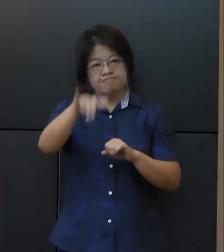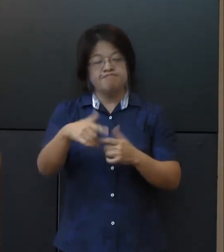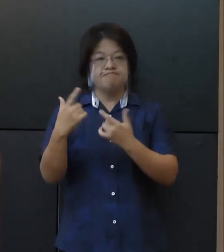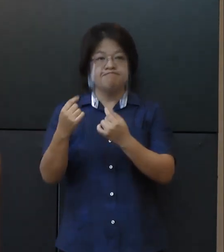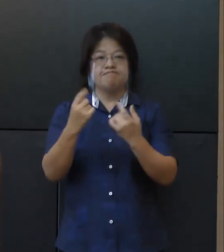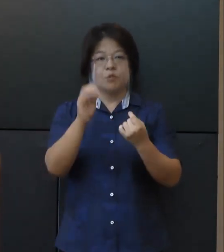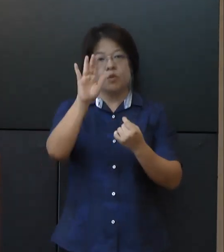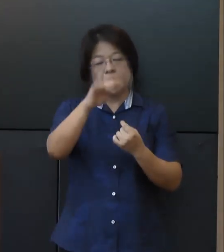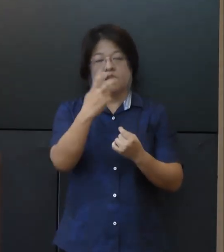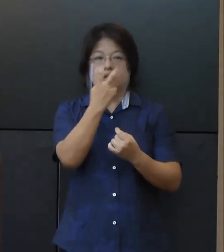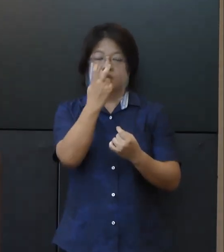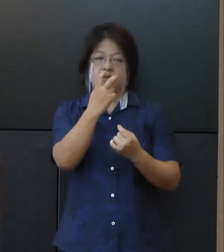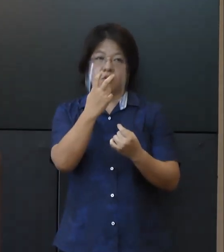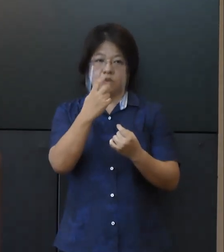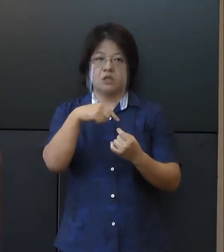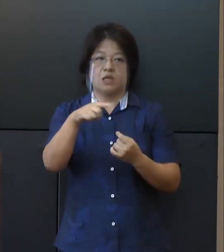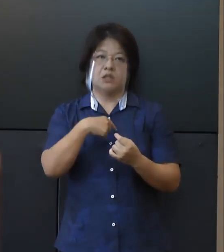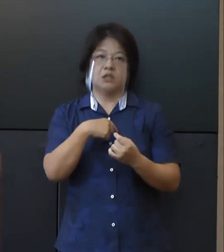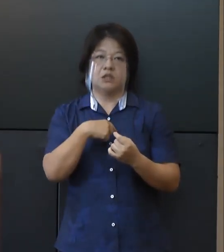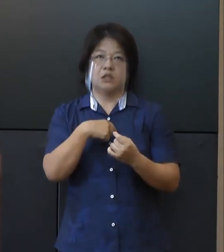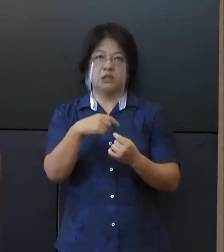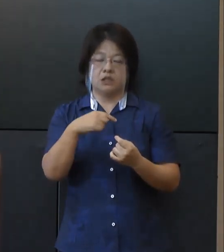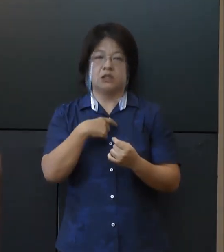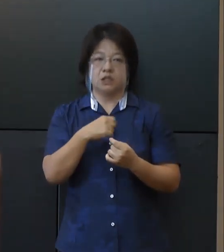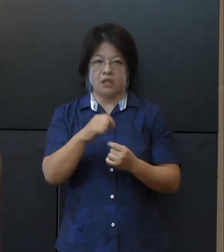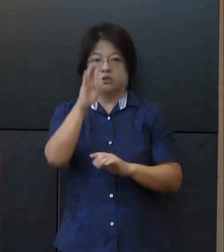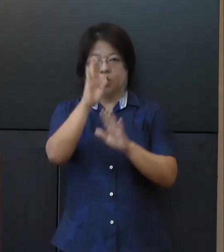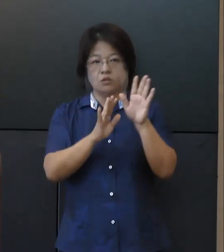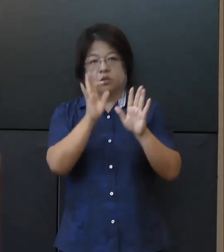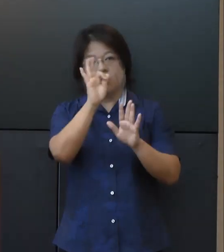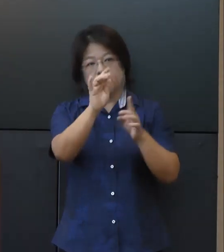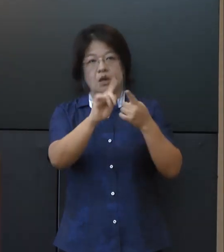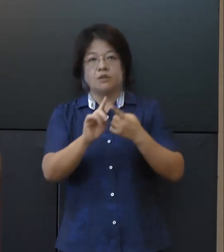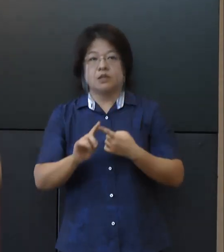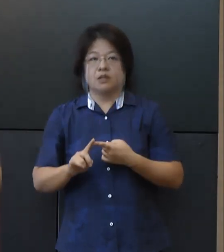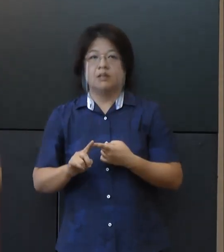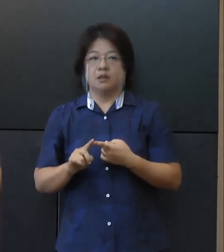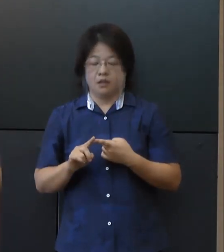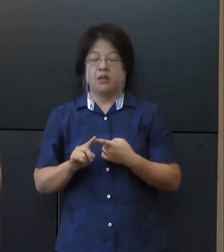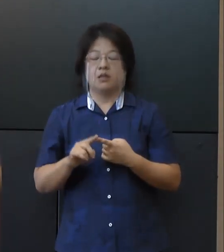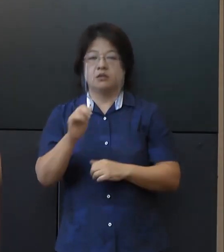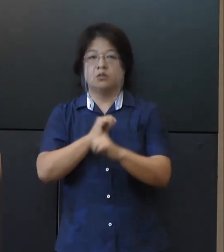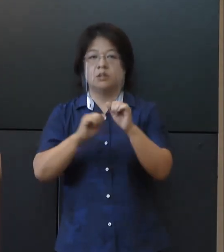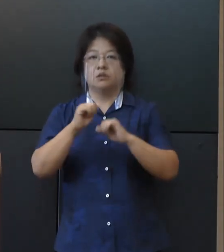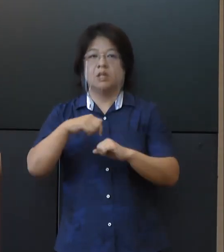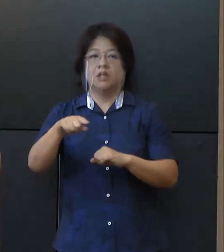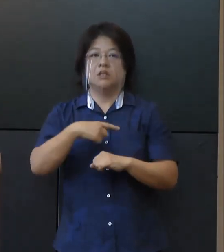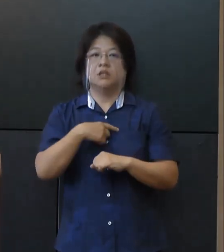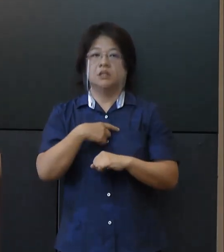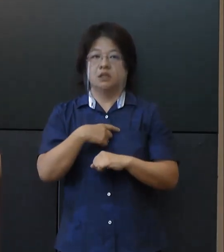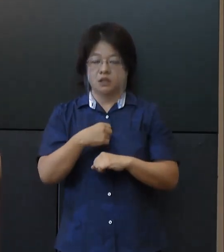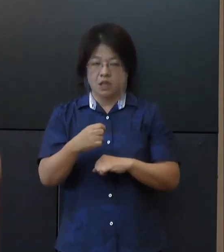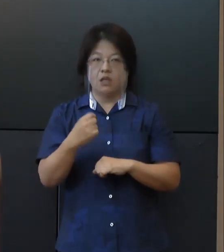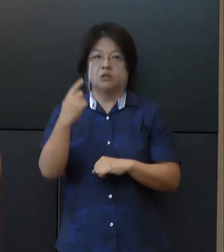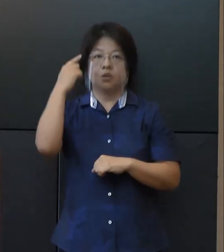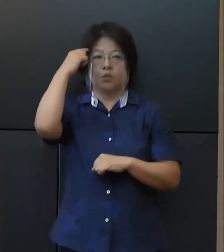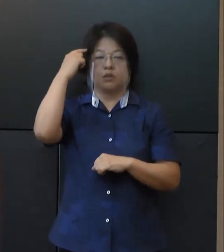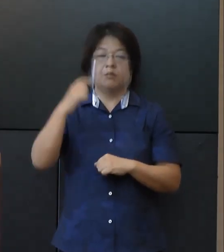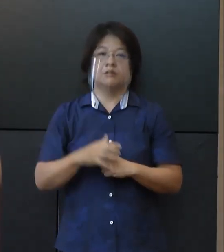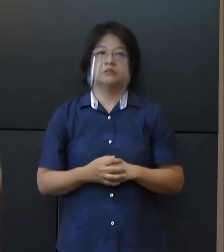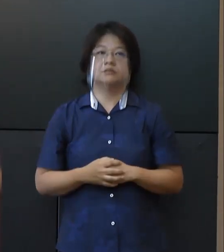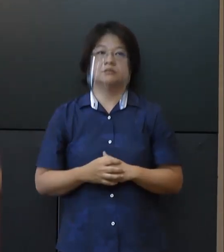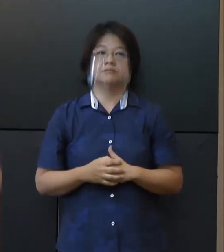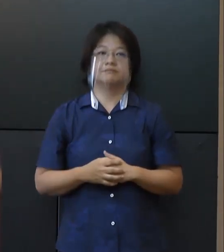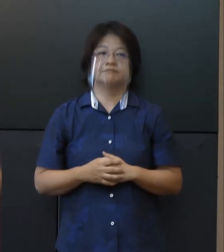りとその様子を、見ながら、取り組んでいこうということにしております。